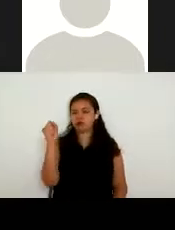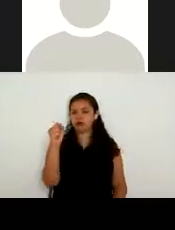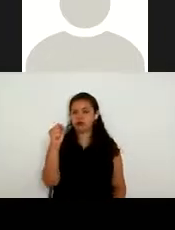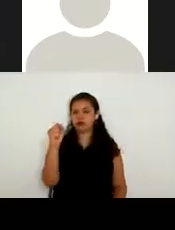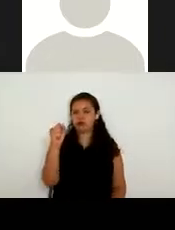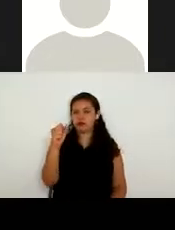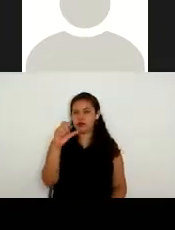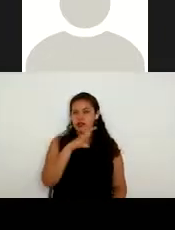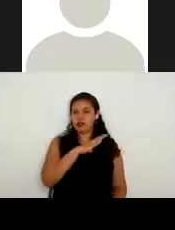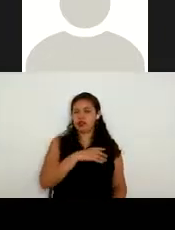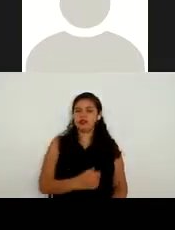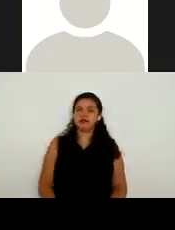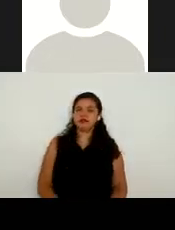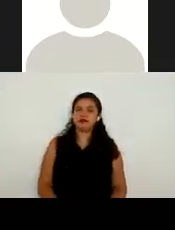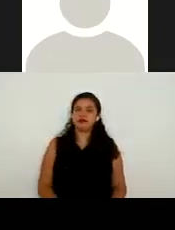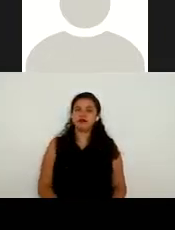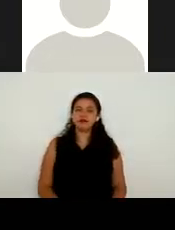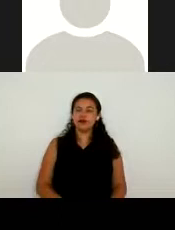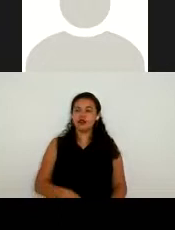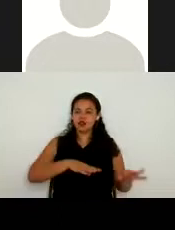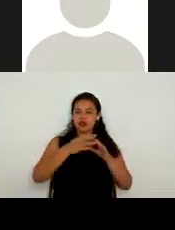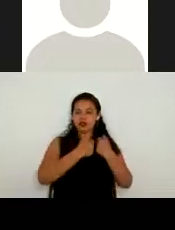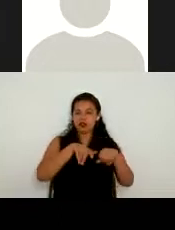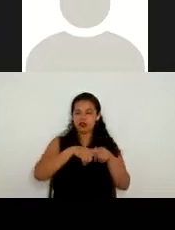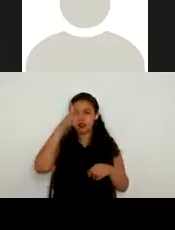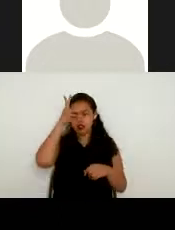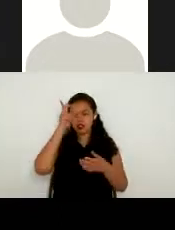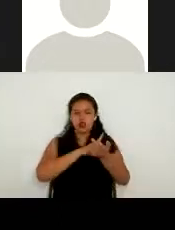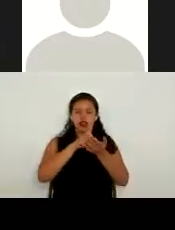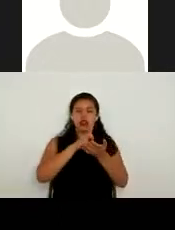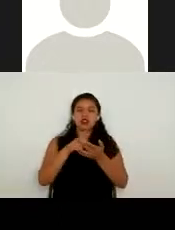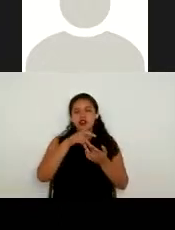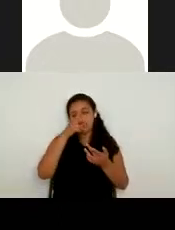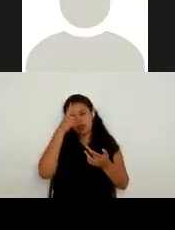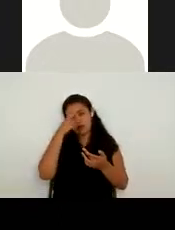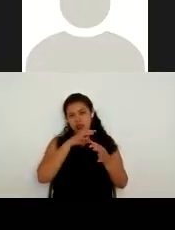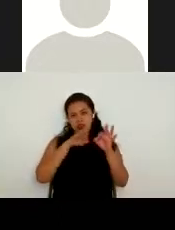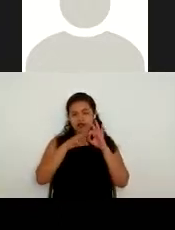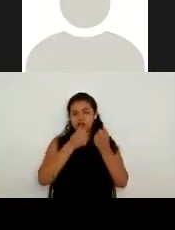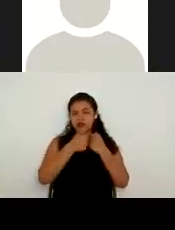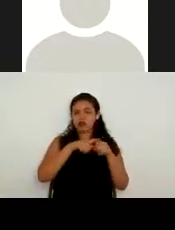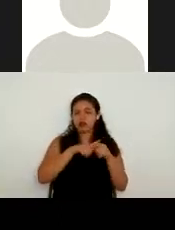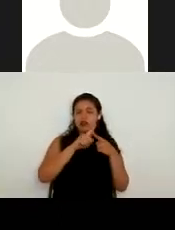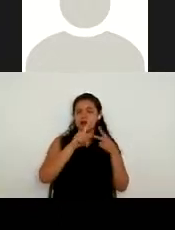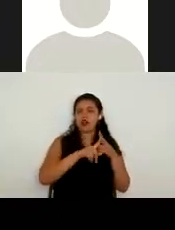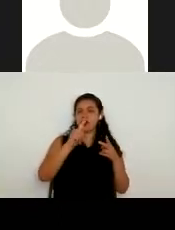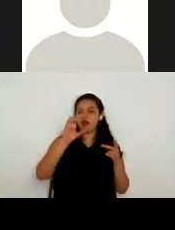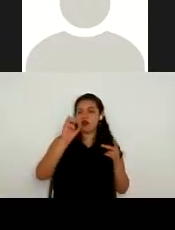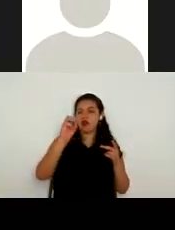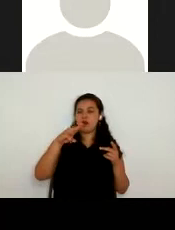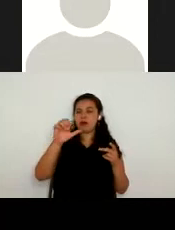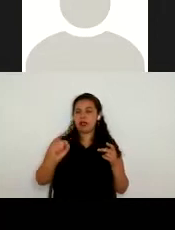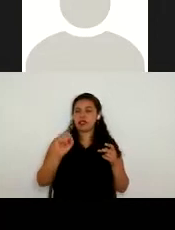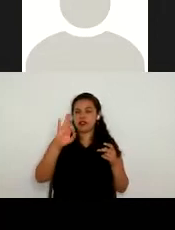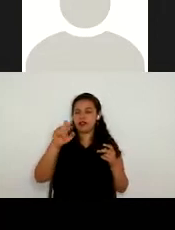de trabajo social del diccionario del trabajo social de tomás fernández y otros autores que y 100 músicas